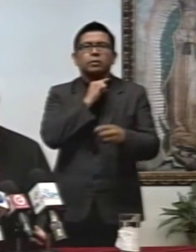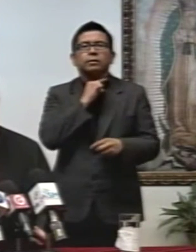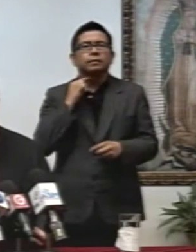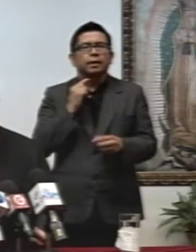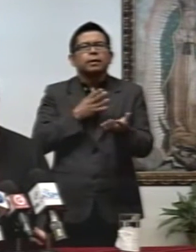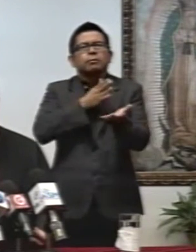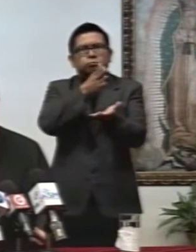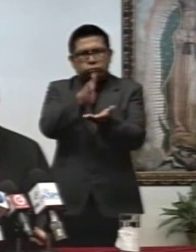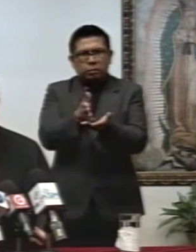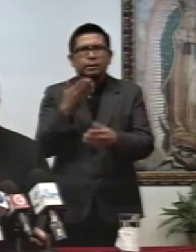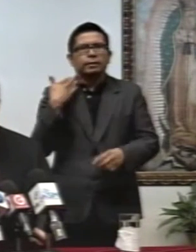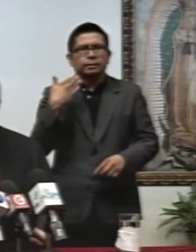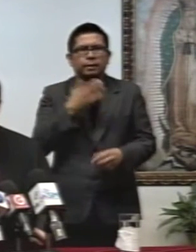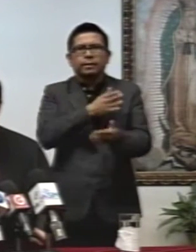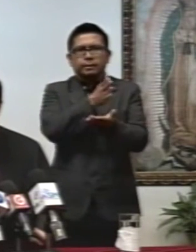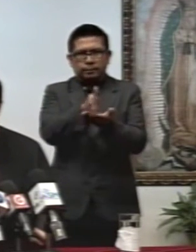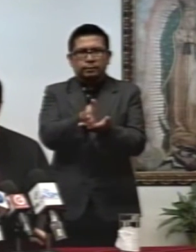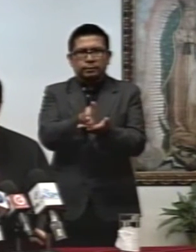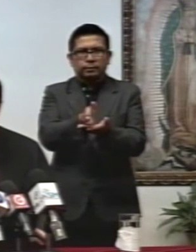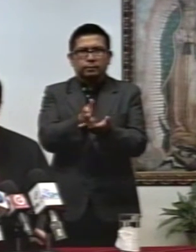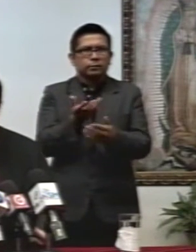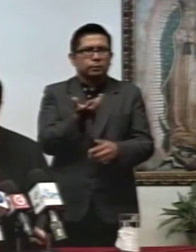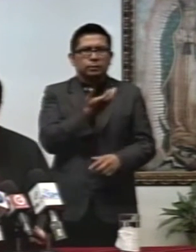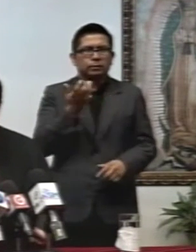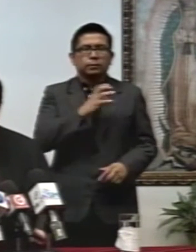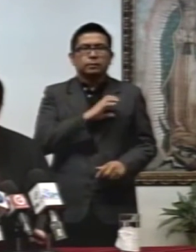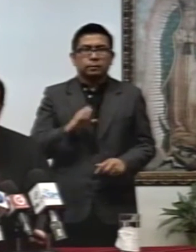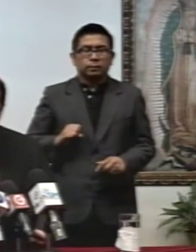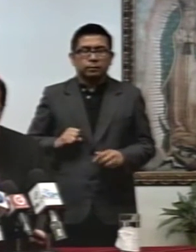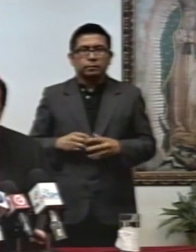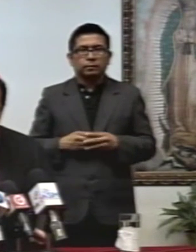todas nuestras diócesis del país.